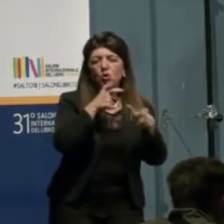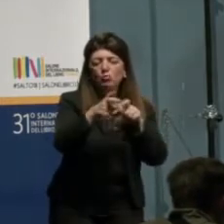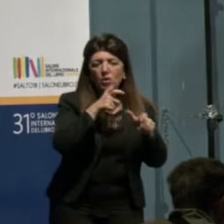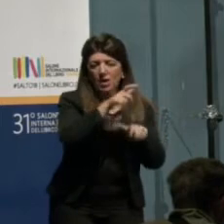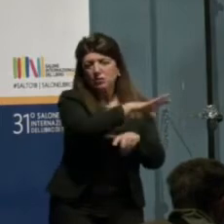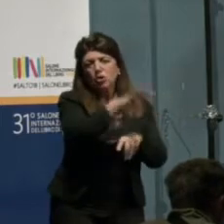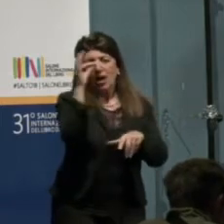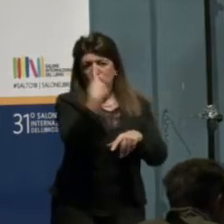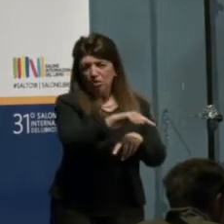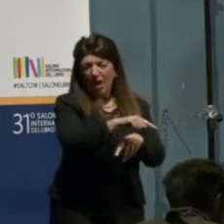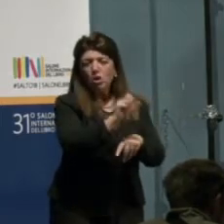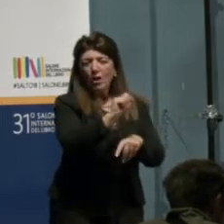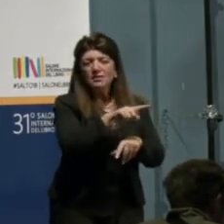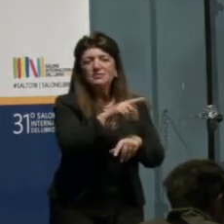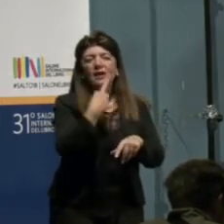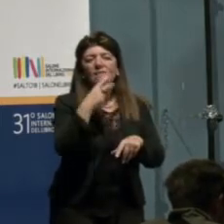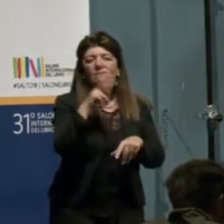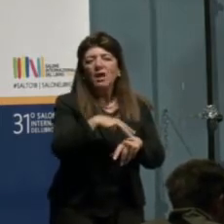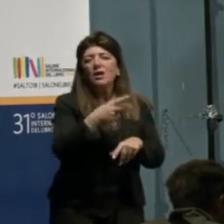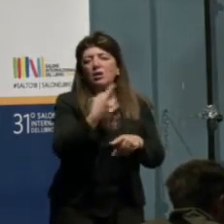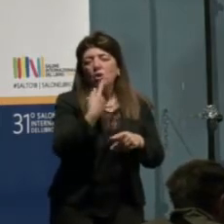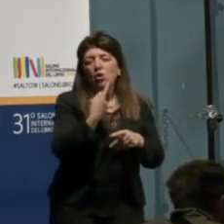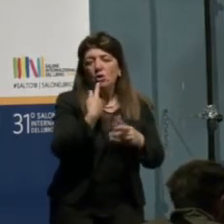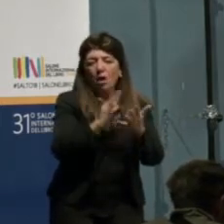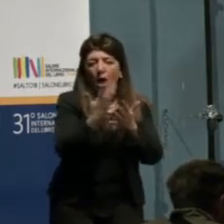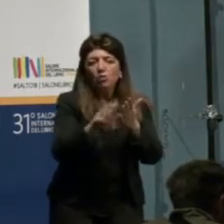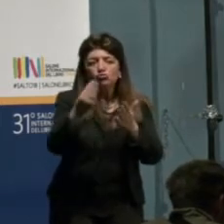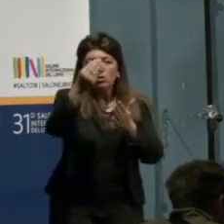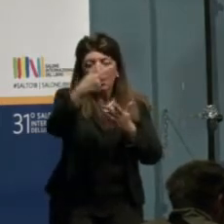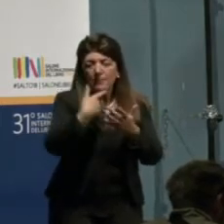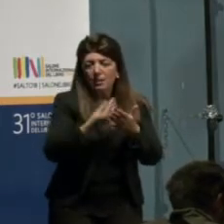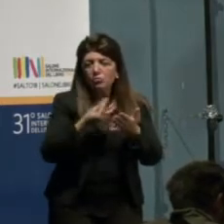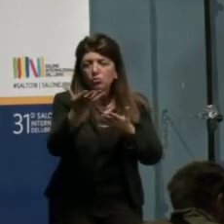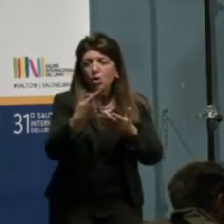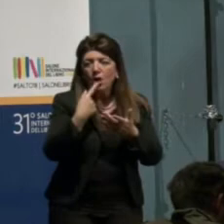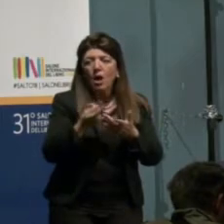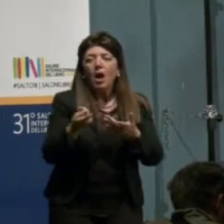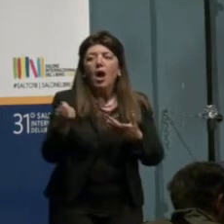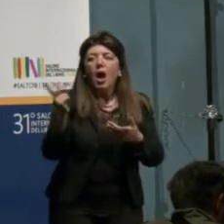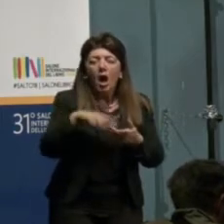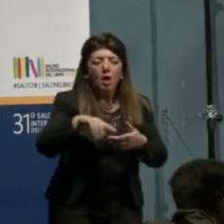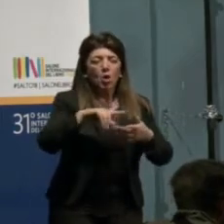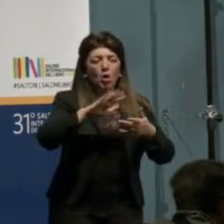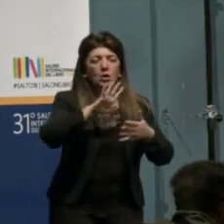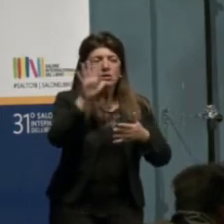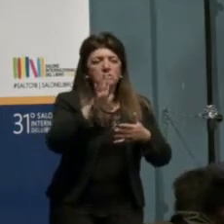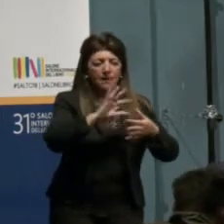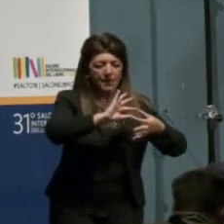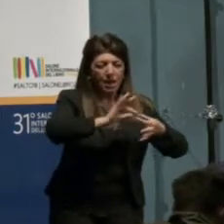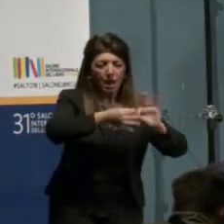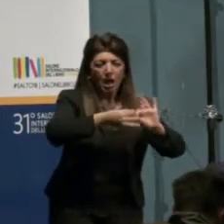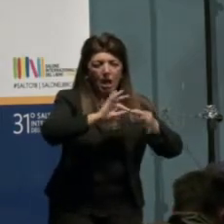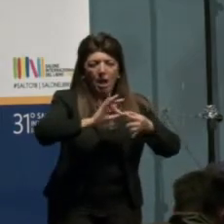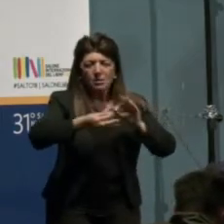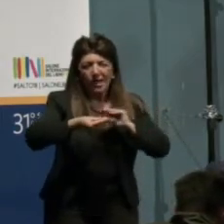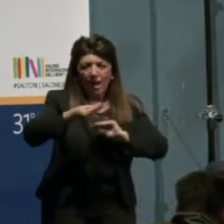questo aggiornamento ovviamente non incoraggiante che pare l'ennesimo anello di una catena di mistificazioni